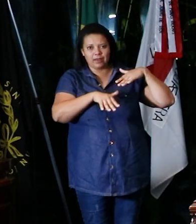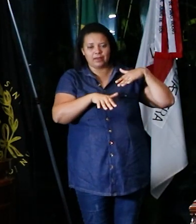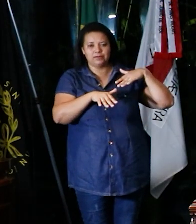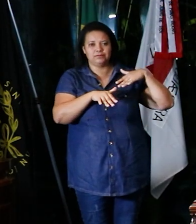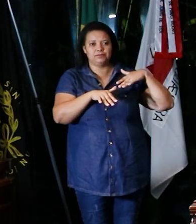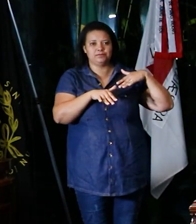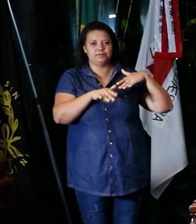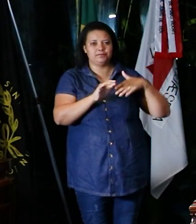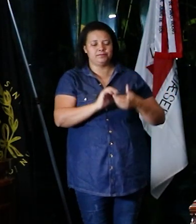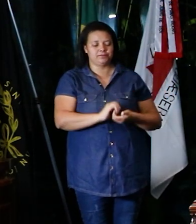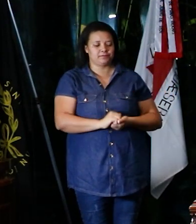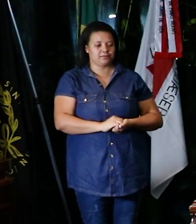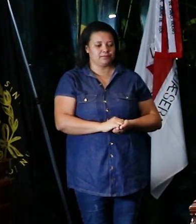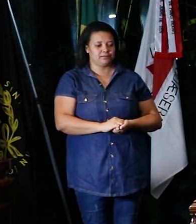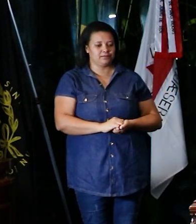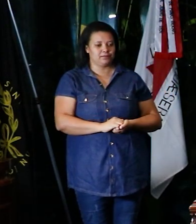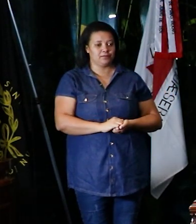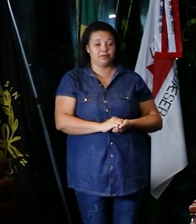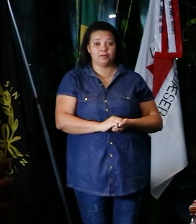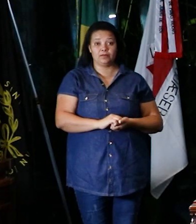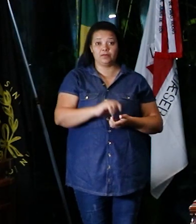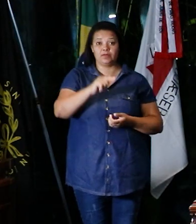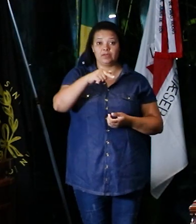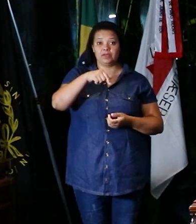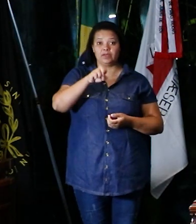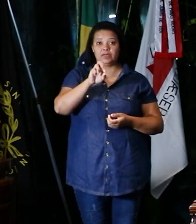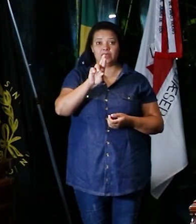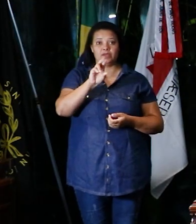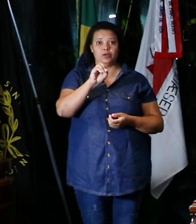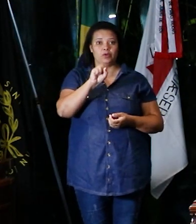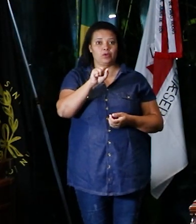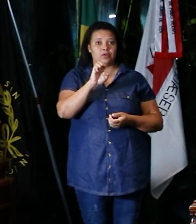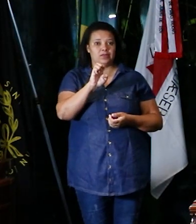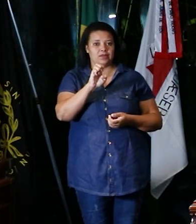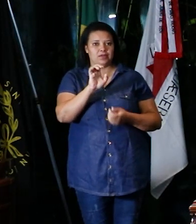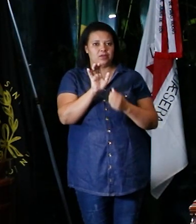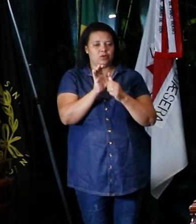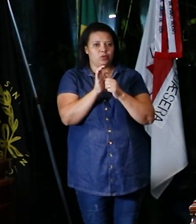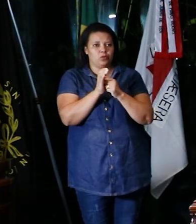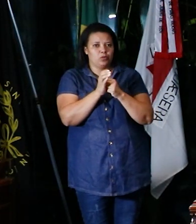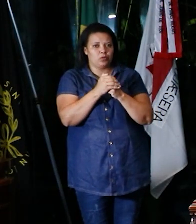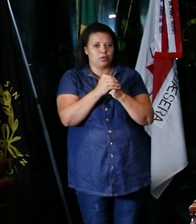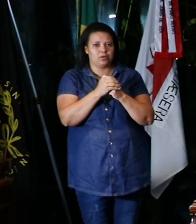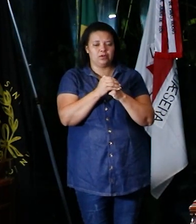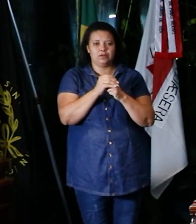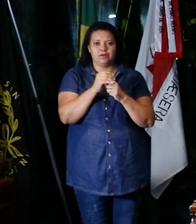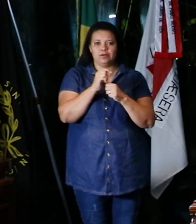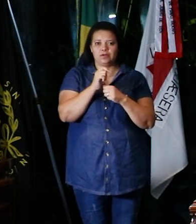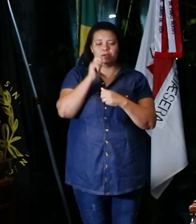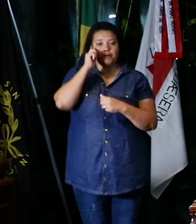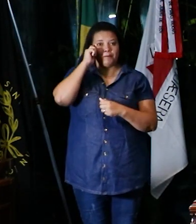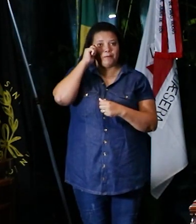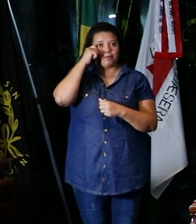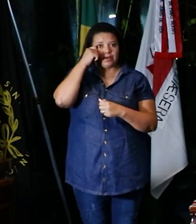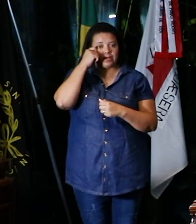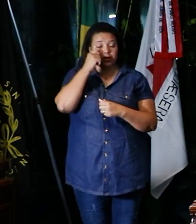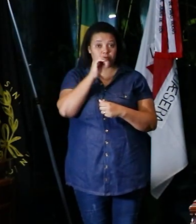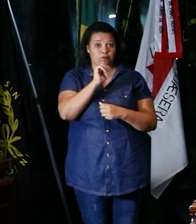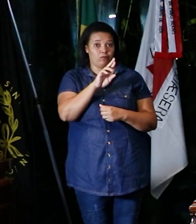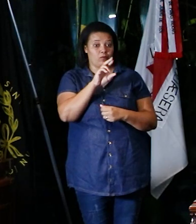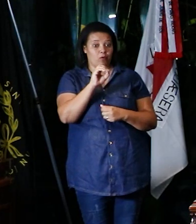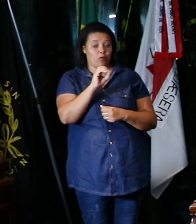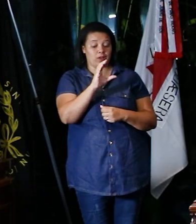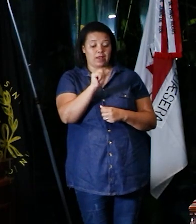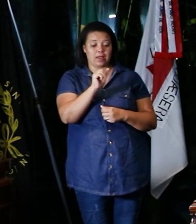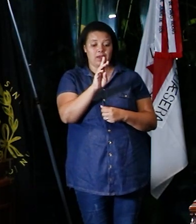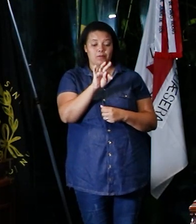Individualmente se chamavam querosenes com Didinho, pasmado, martelo, pretos forros,